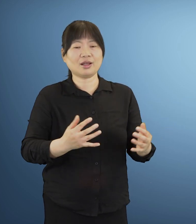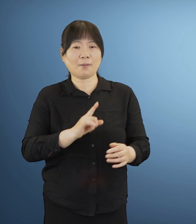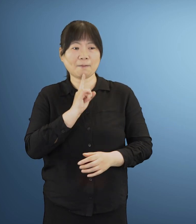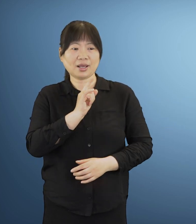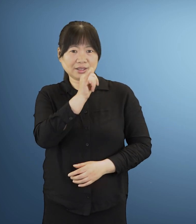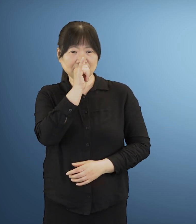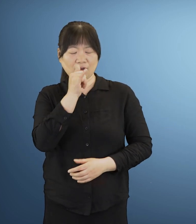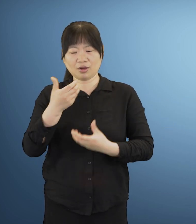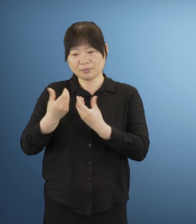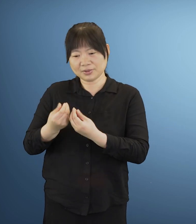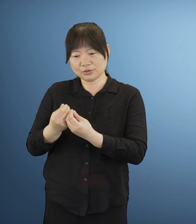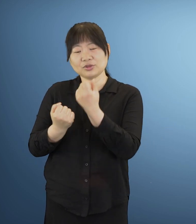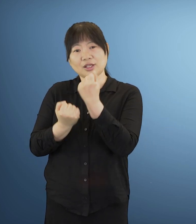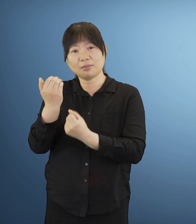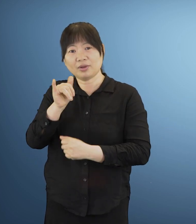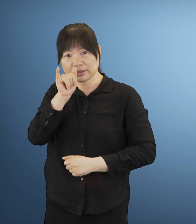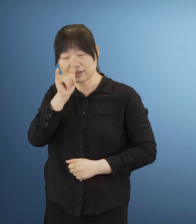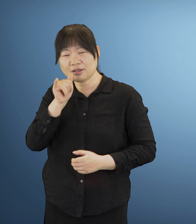비유를 설명하십니다.